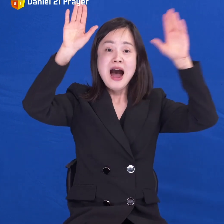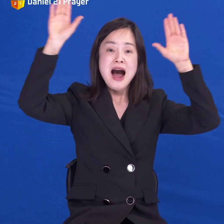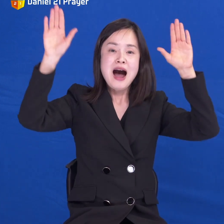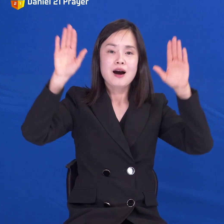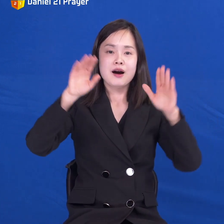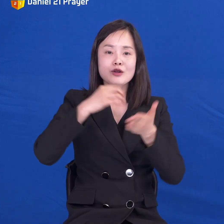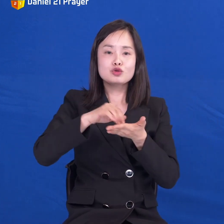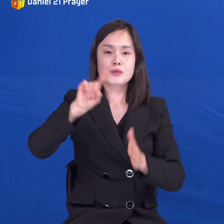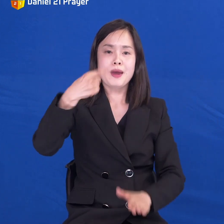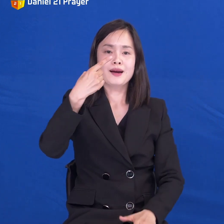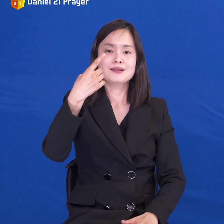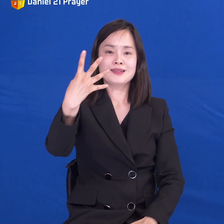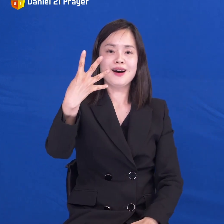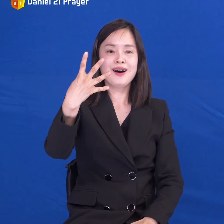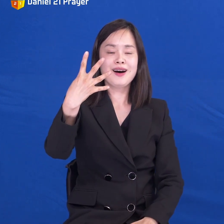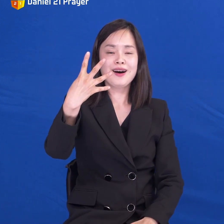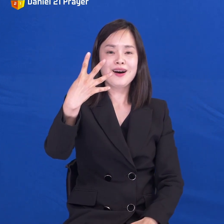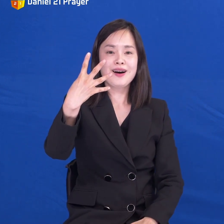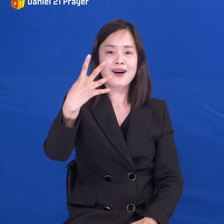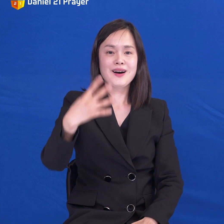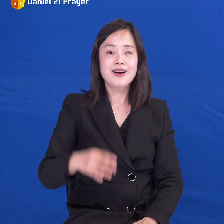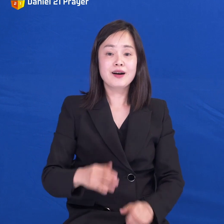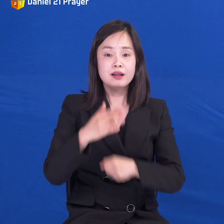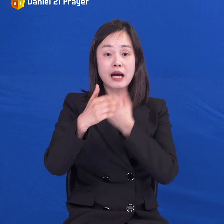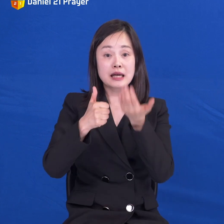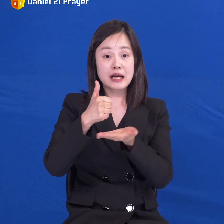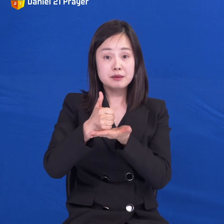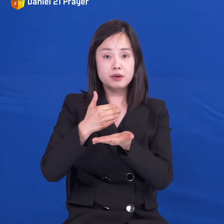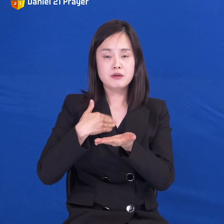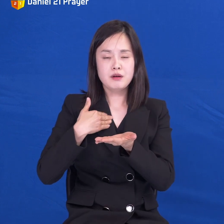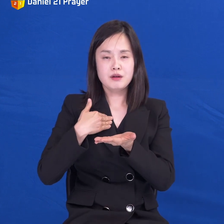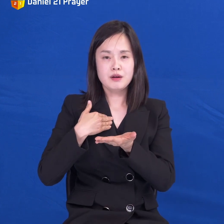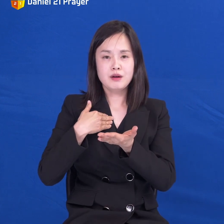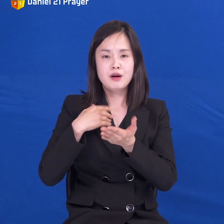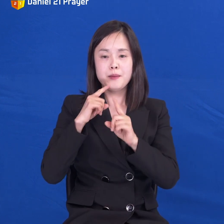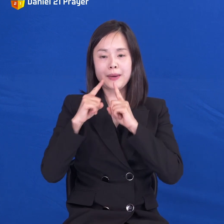하나님께서 메시지를 주시더라고요. 제가 선교가 제일 쉬웠어요라고 했지 않습니까?